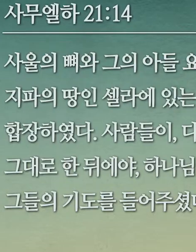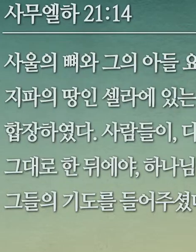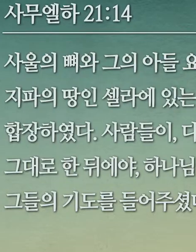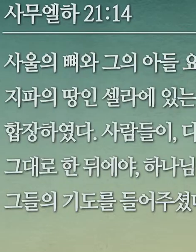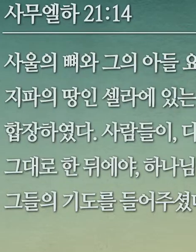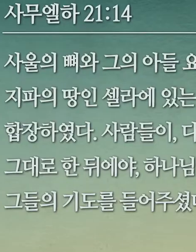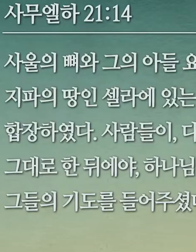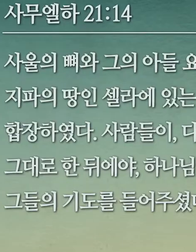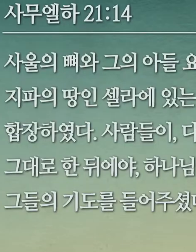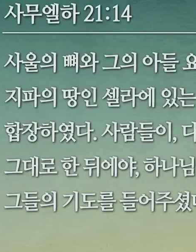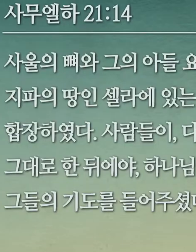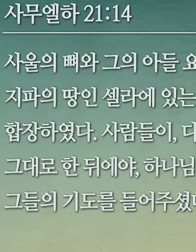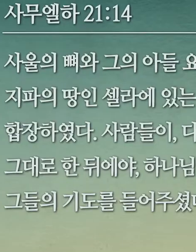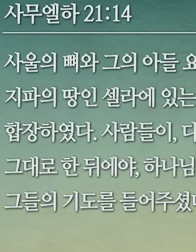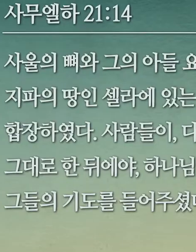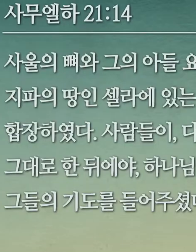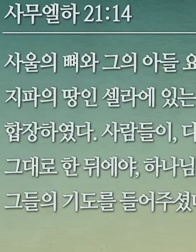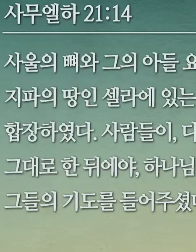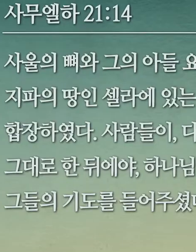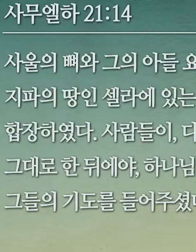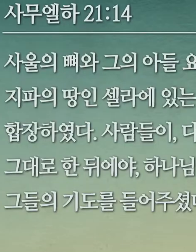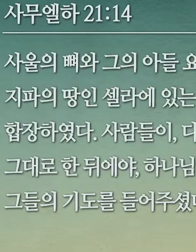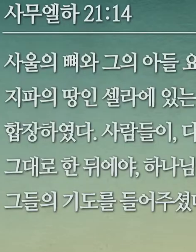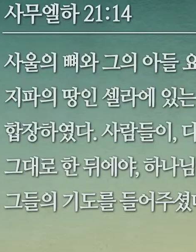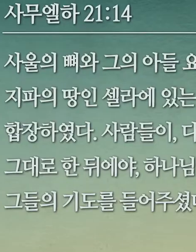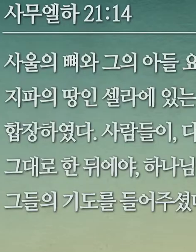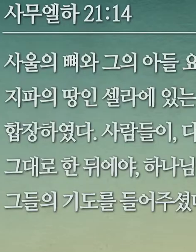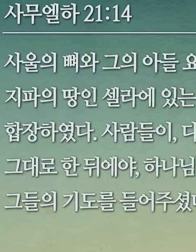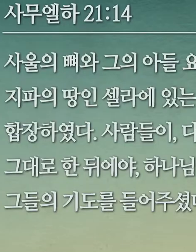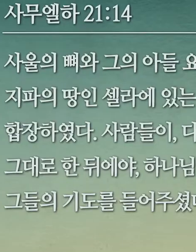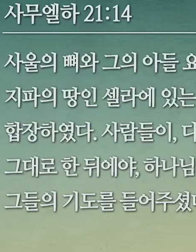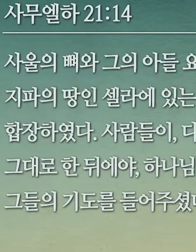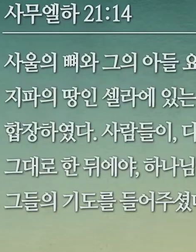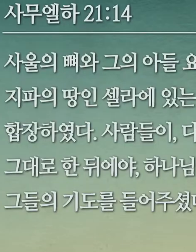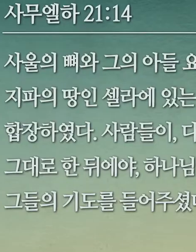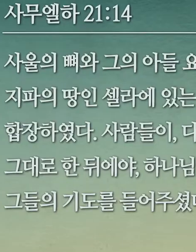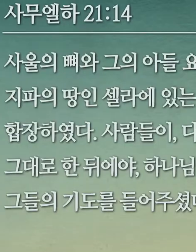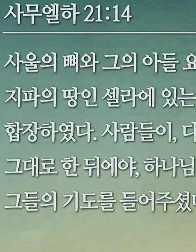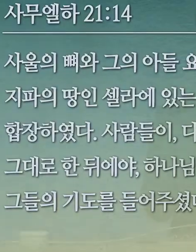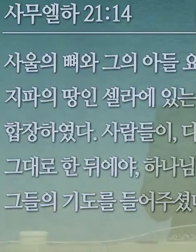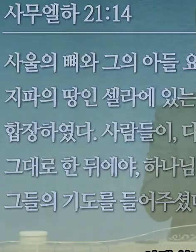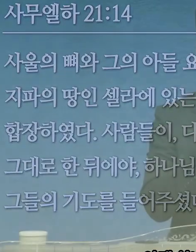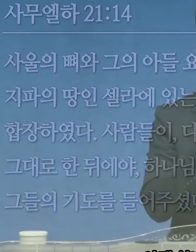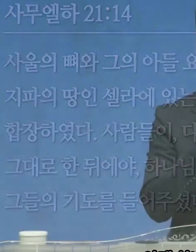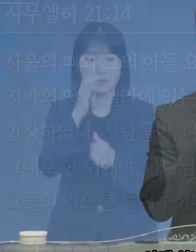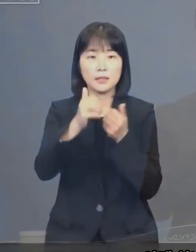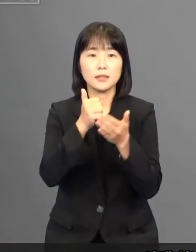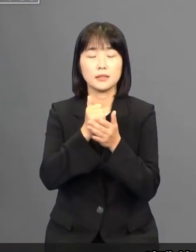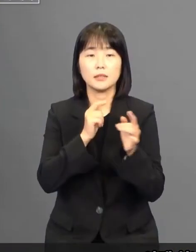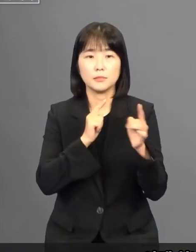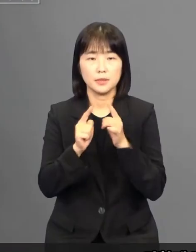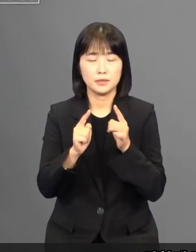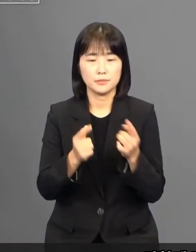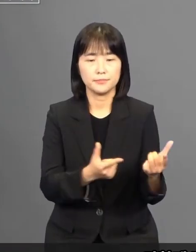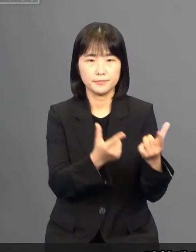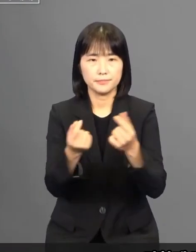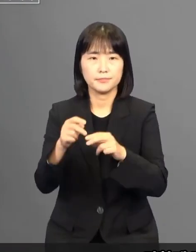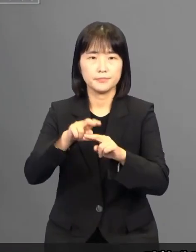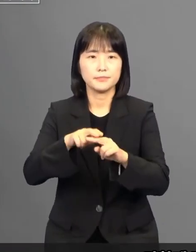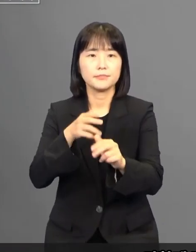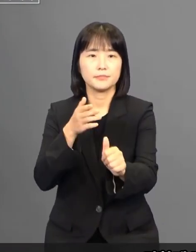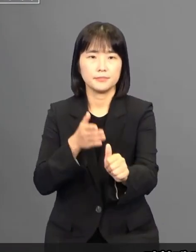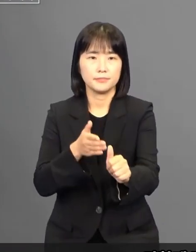그 땅을 돌보아 주시기를 비는 그들의 기도를 들어주셨다. 아멘. 하나님의 말씀입니다. 다 함께